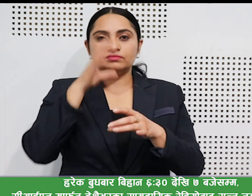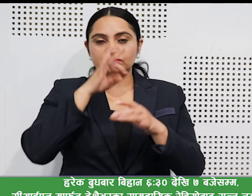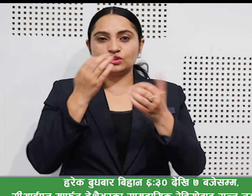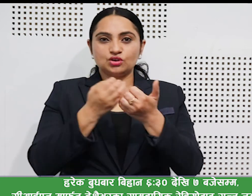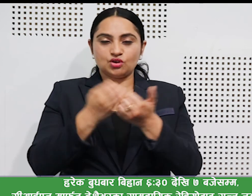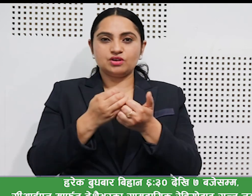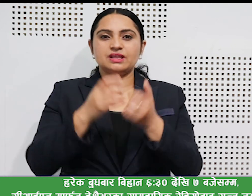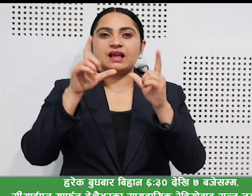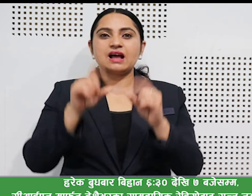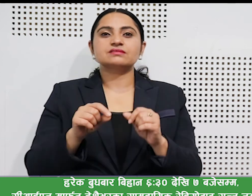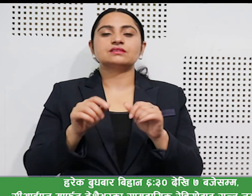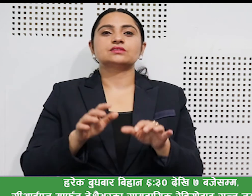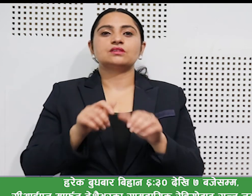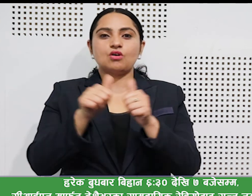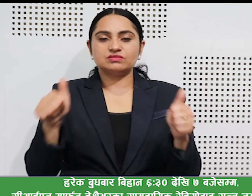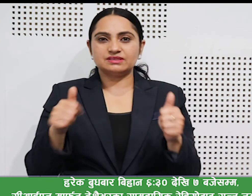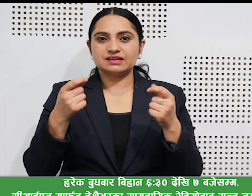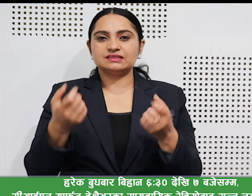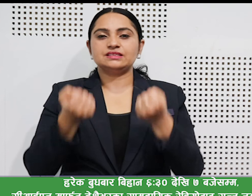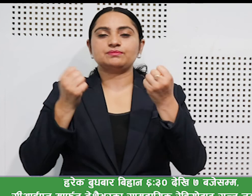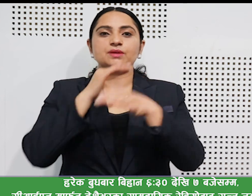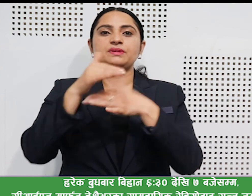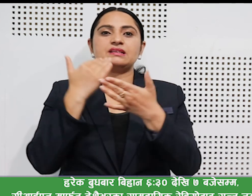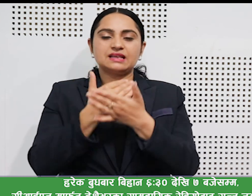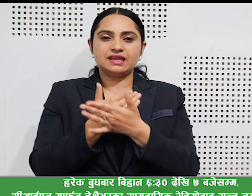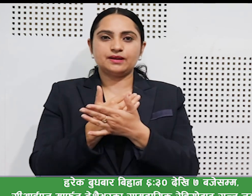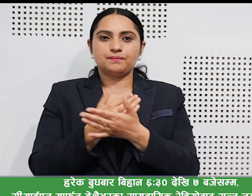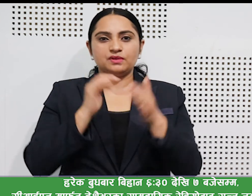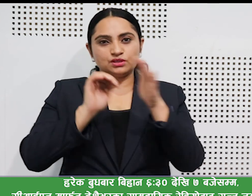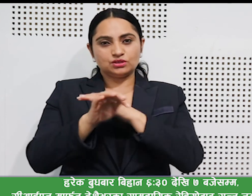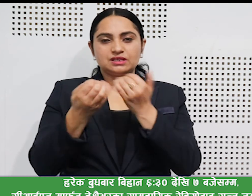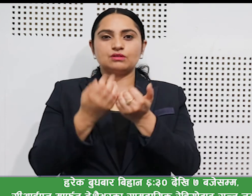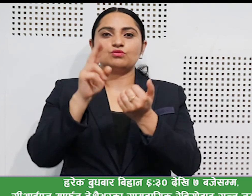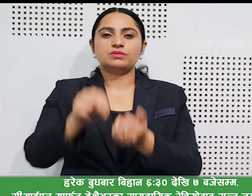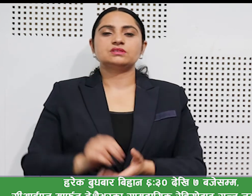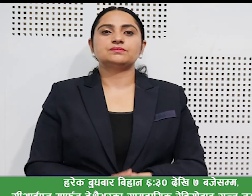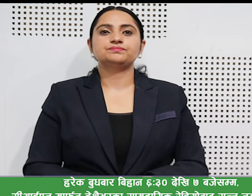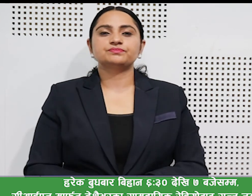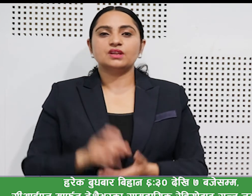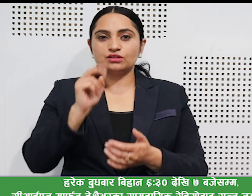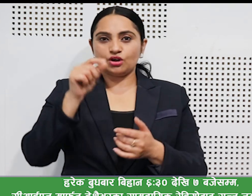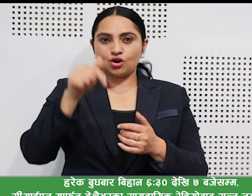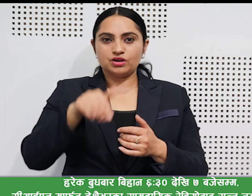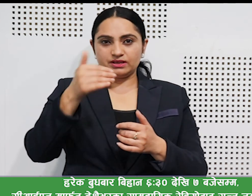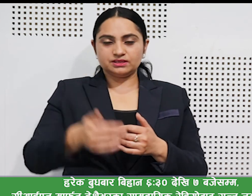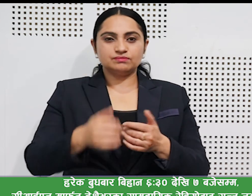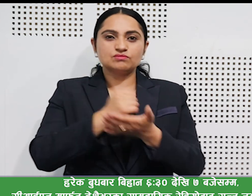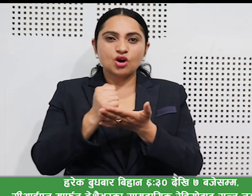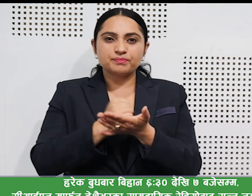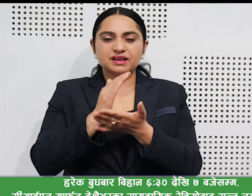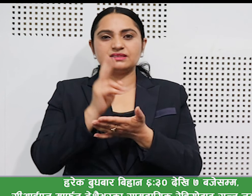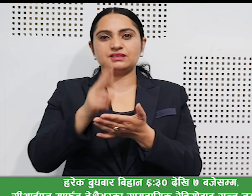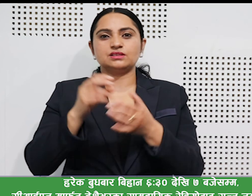गर्दै आवश्यकताका अनुसार क्षमता विकासका कार्यक्रम सञ्चालन गरिनुपर्दछ। तर अहिलेसम्मको अभ्यासले